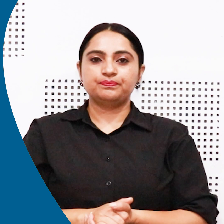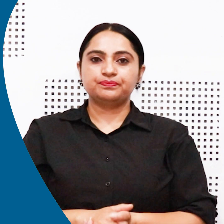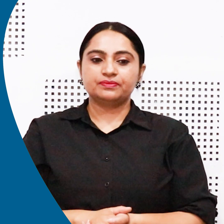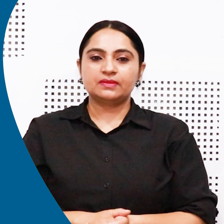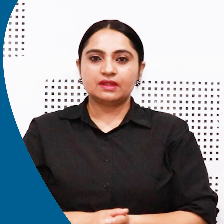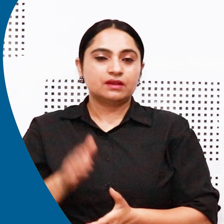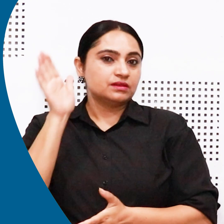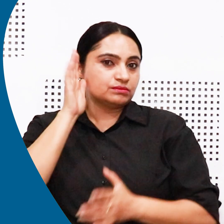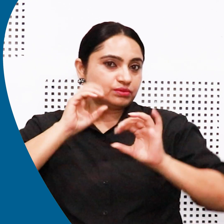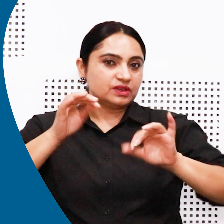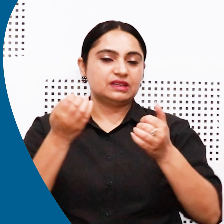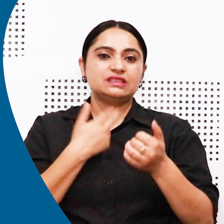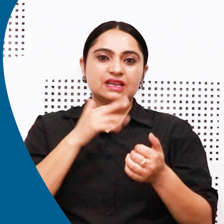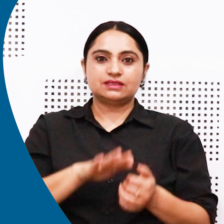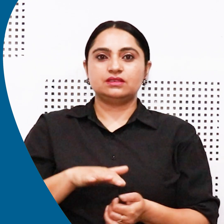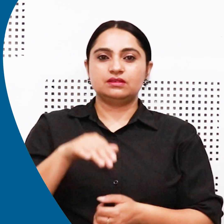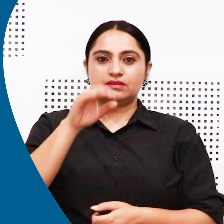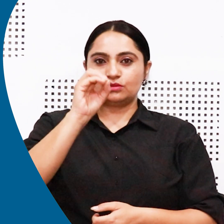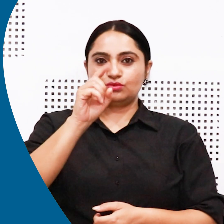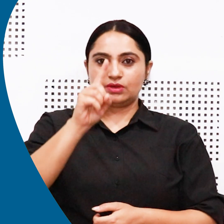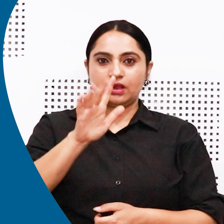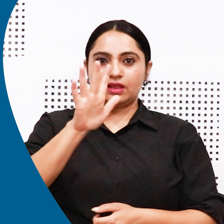छ? सुनाउन मन छ भने